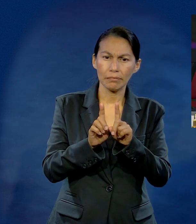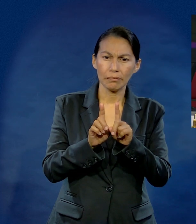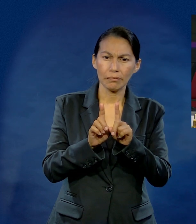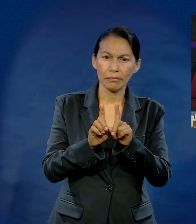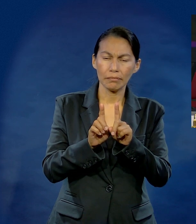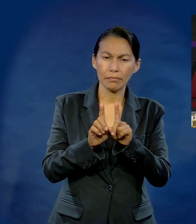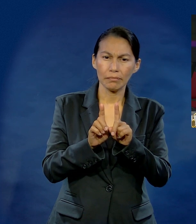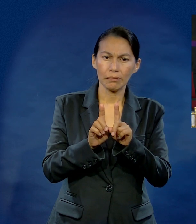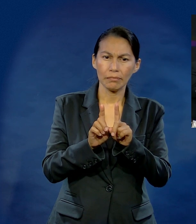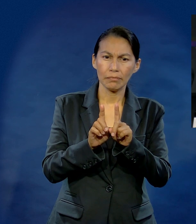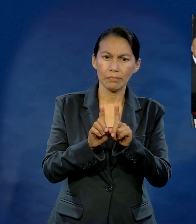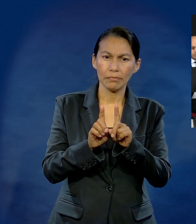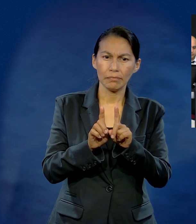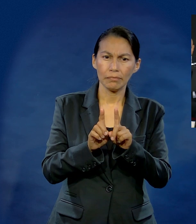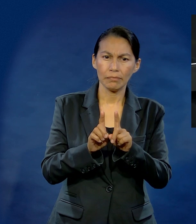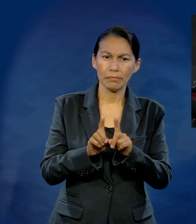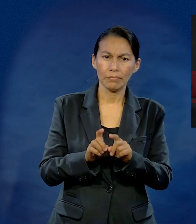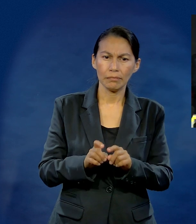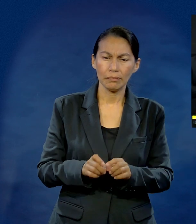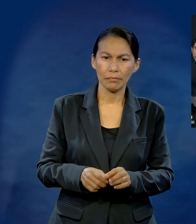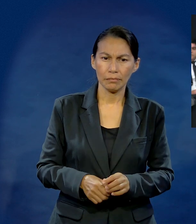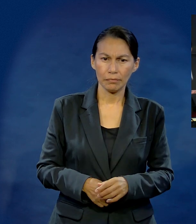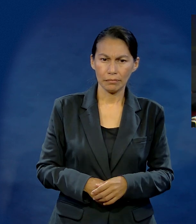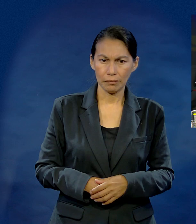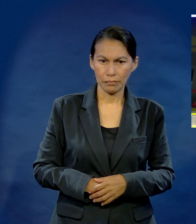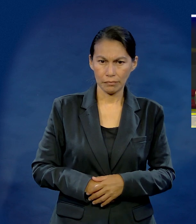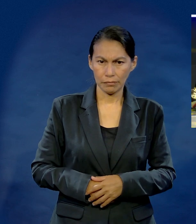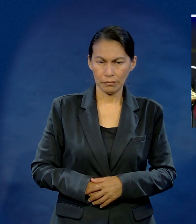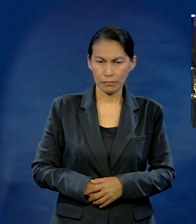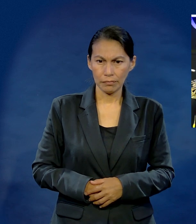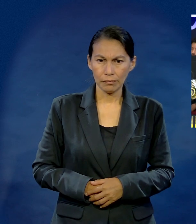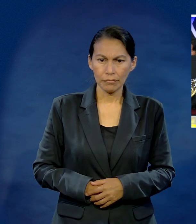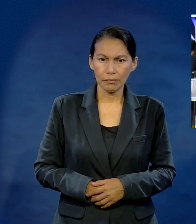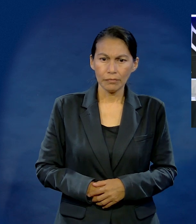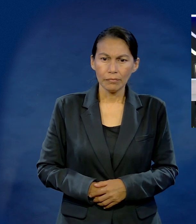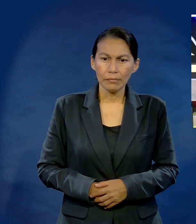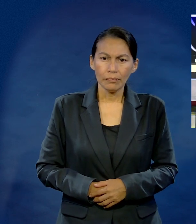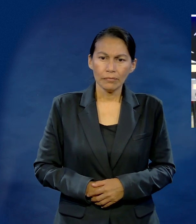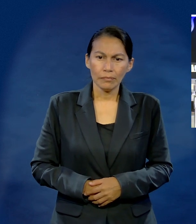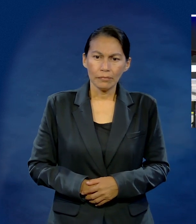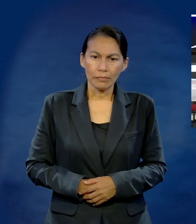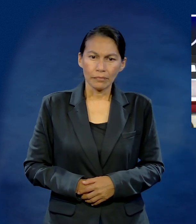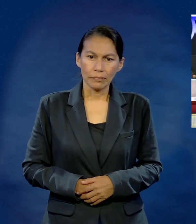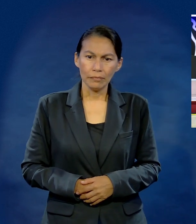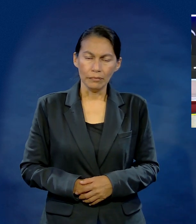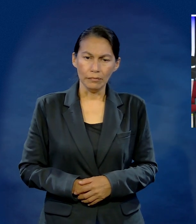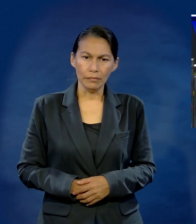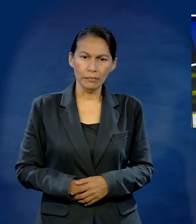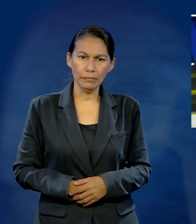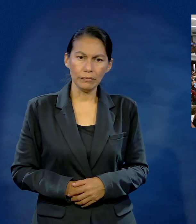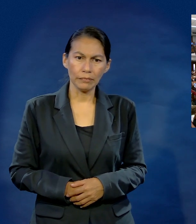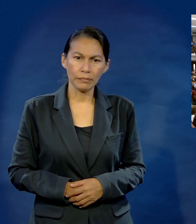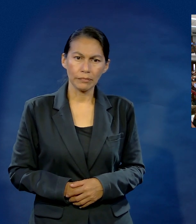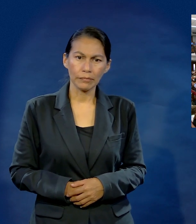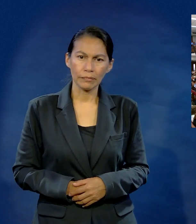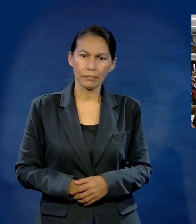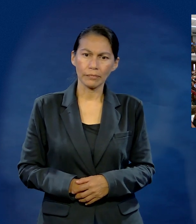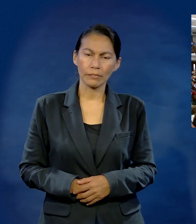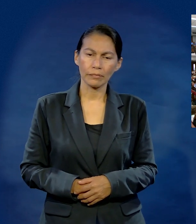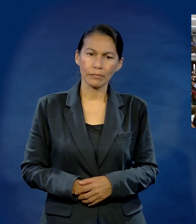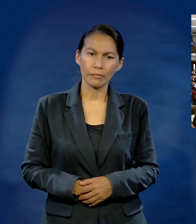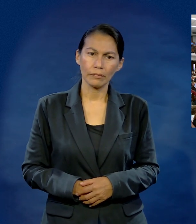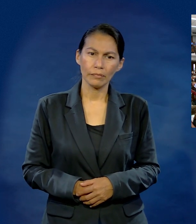Yo no sé cómo usted está esta mañana. Yo no sé. tiene cara de que se encuentra muy bien. Como